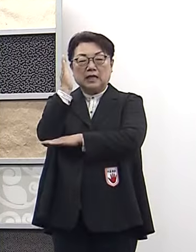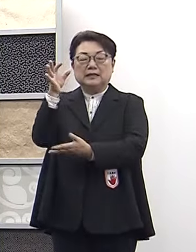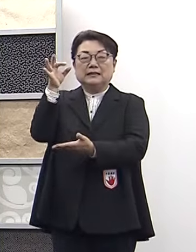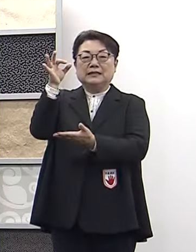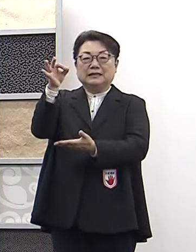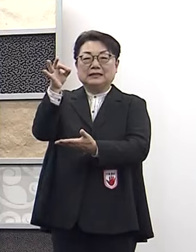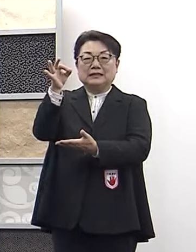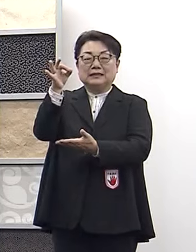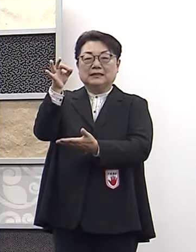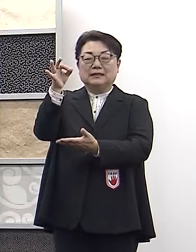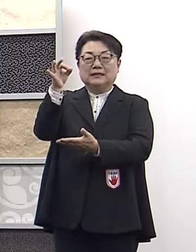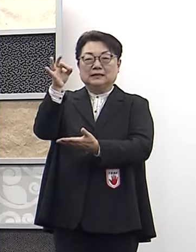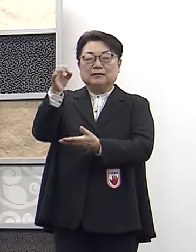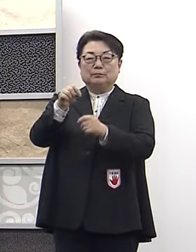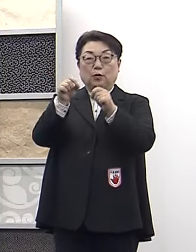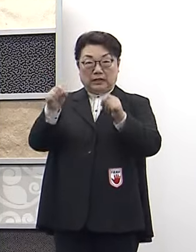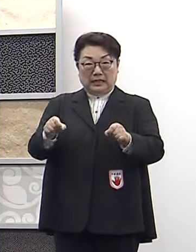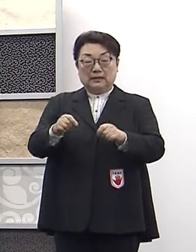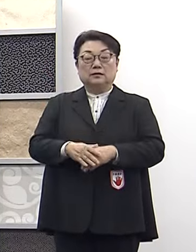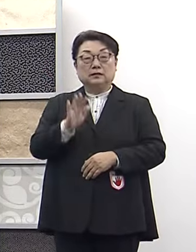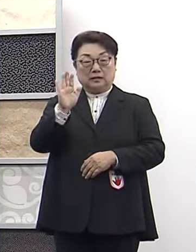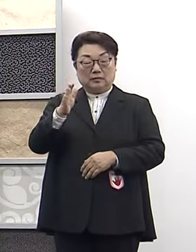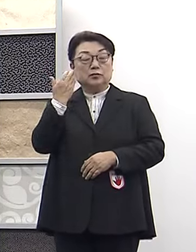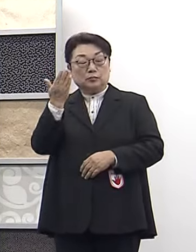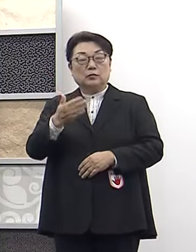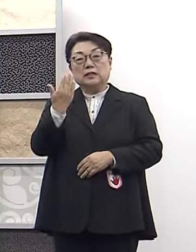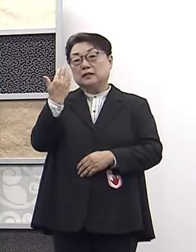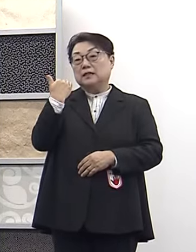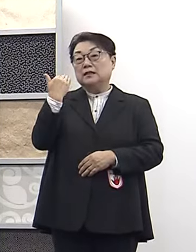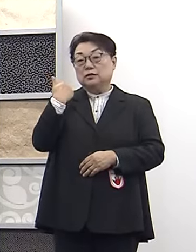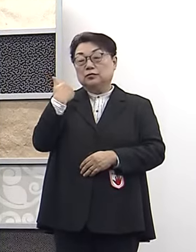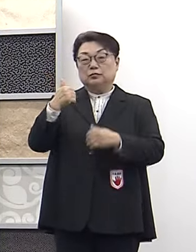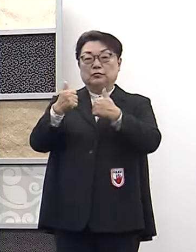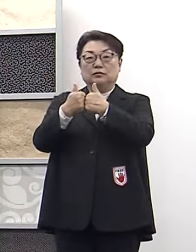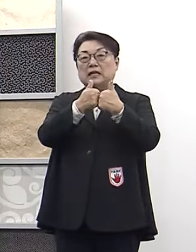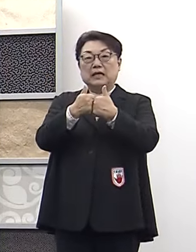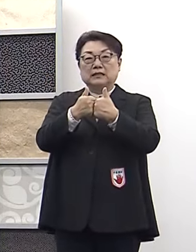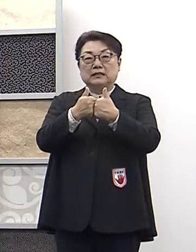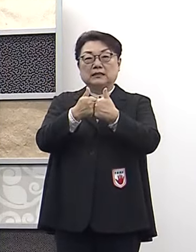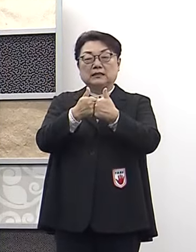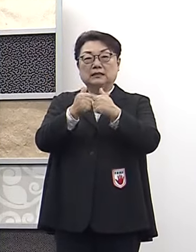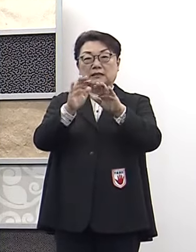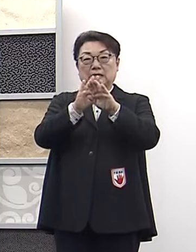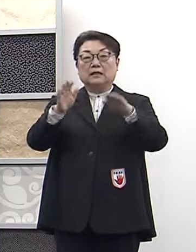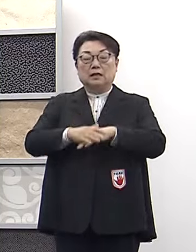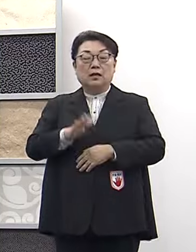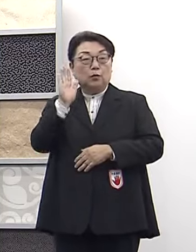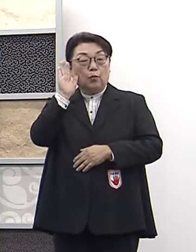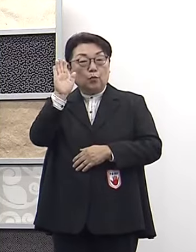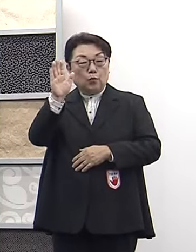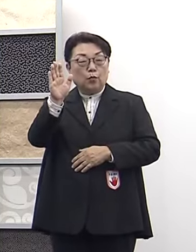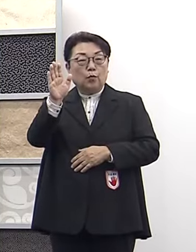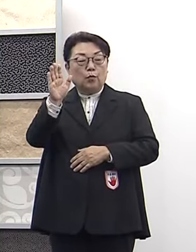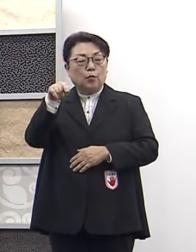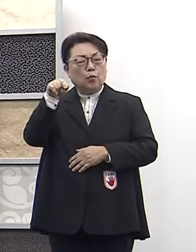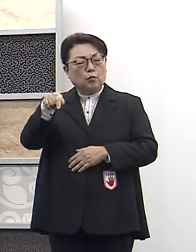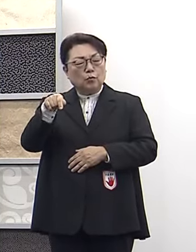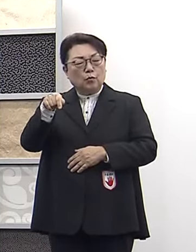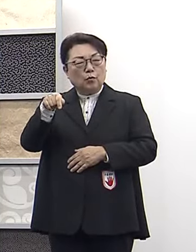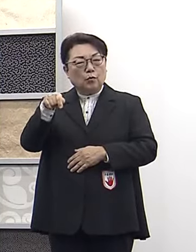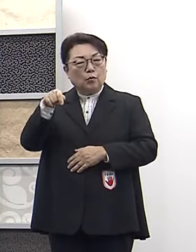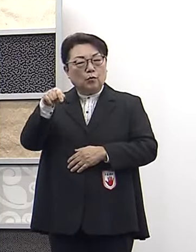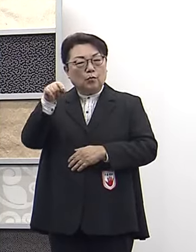関連してお伺いします。先日、会見が開かれて、今後この問題に関